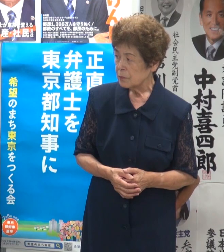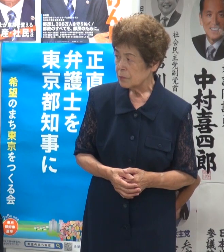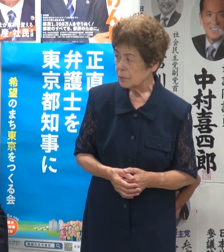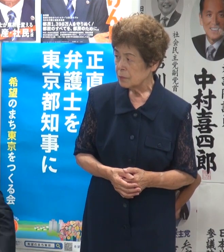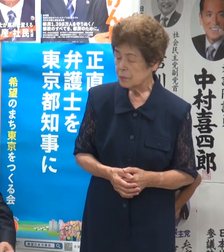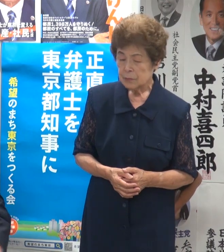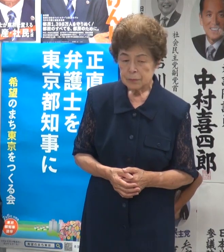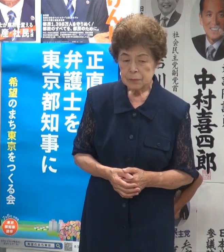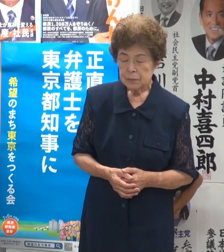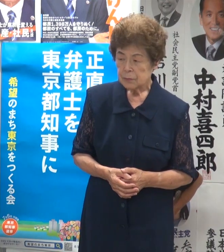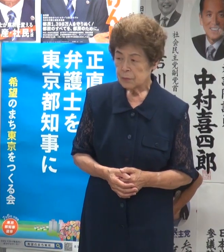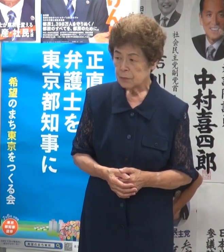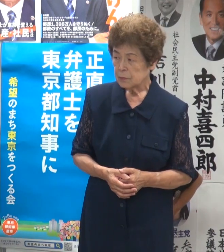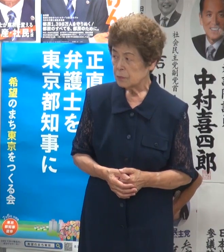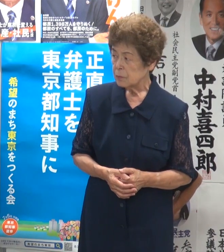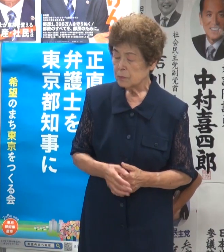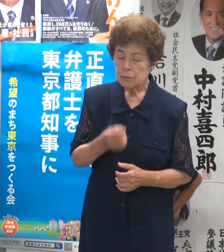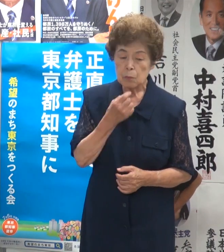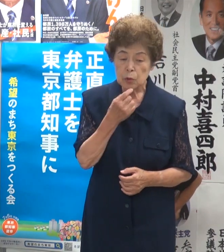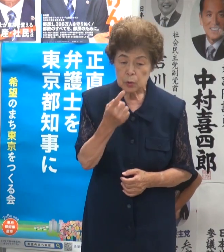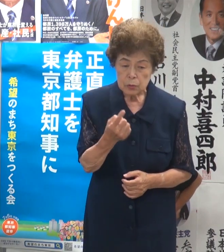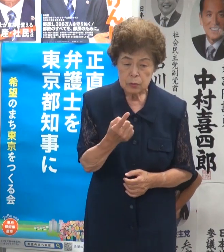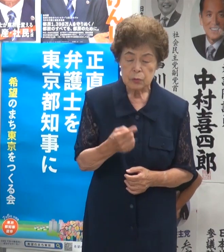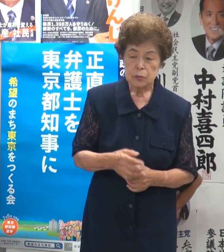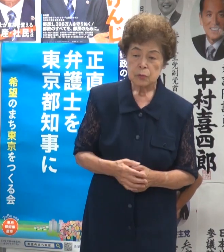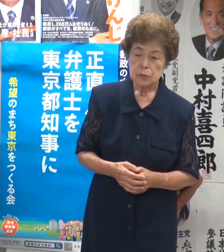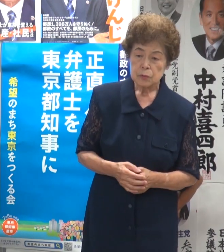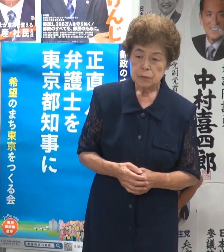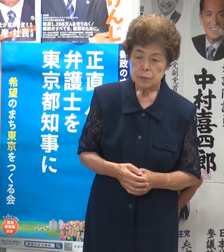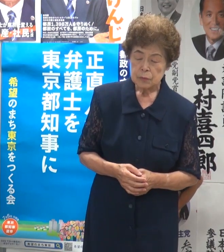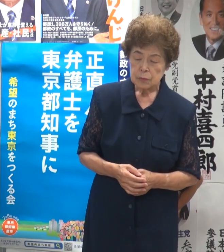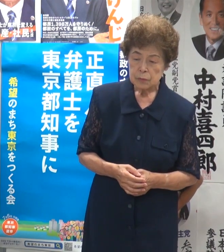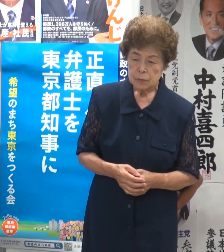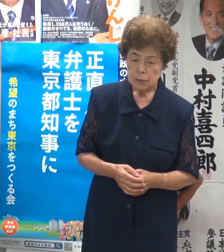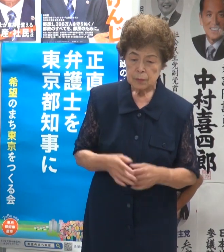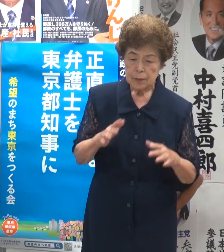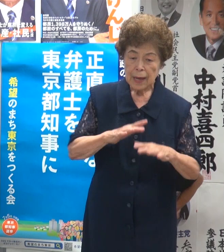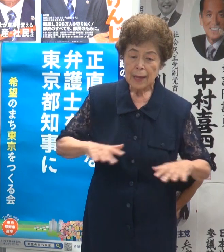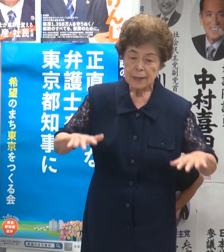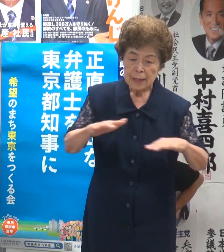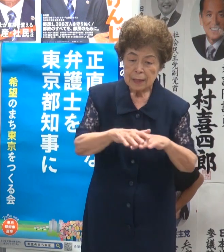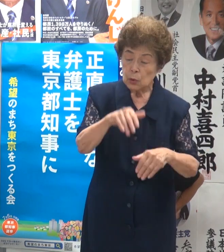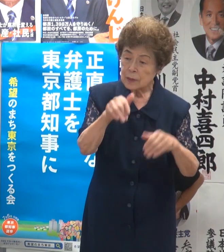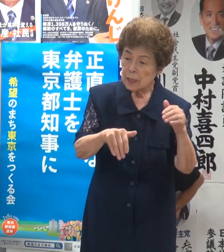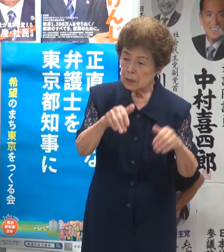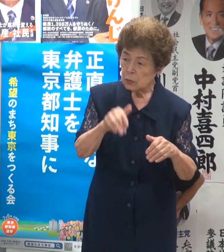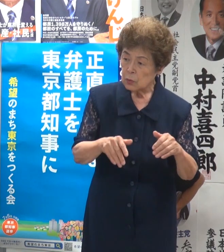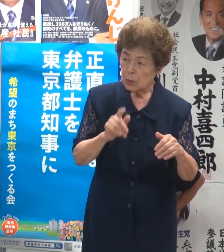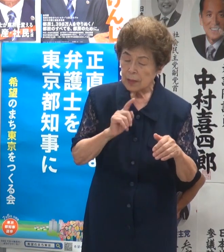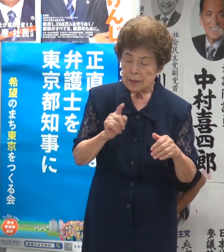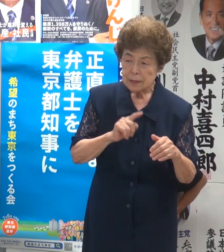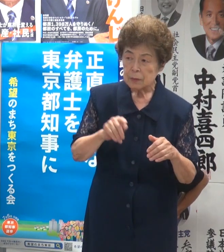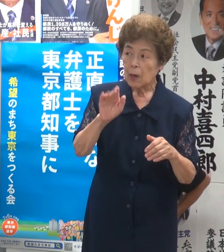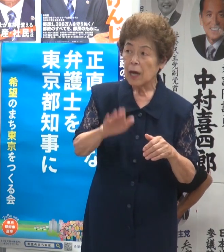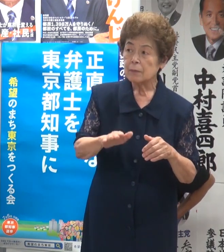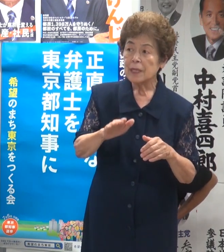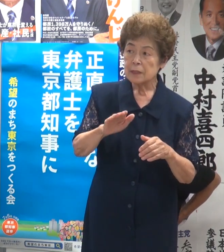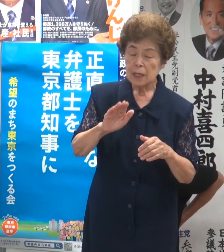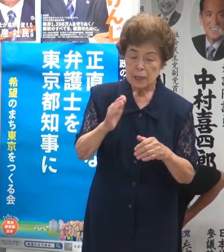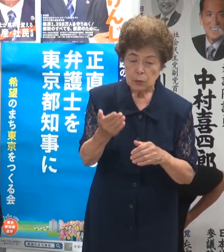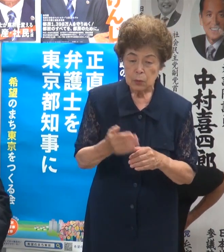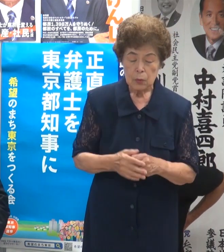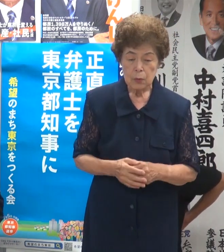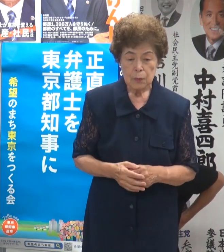点、もう1点、先ほどネット選挙の話、ちょこちょこいろいろ出てるんですけ